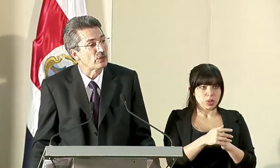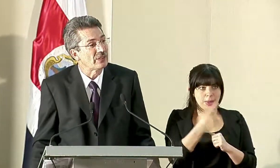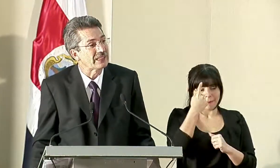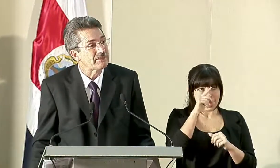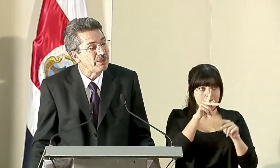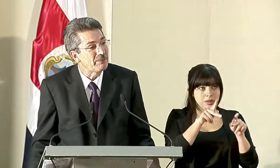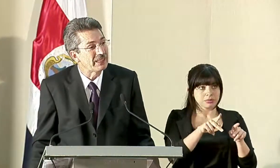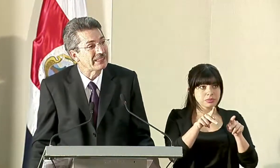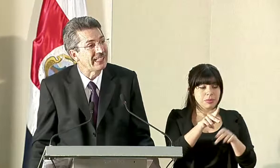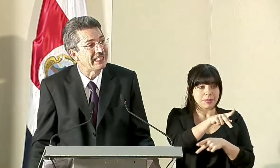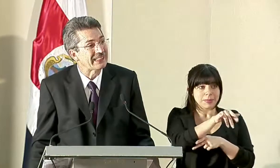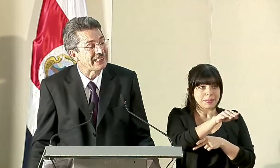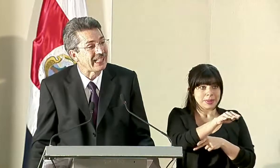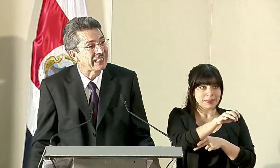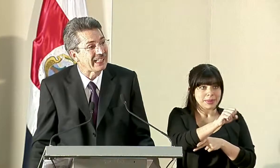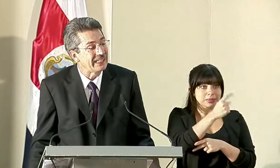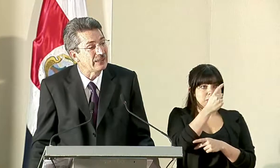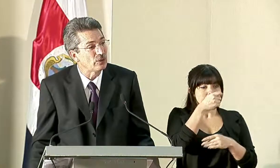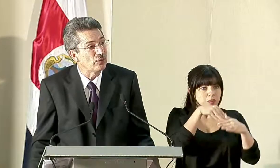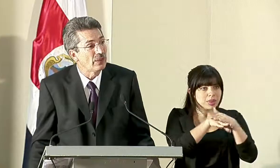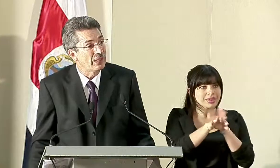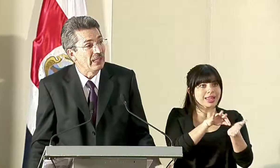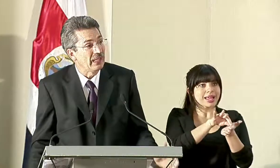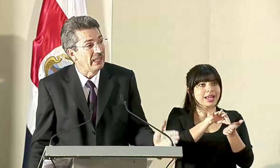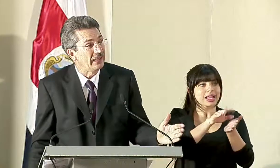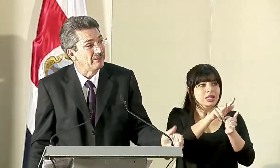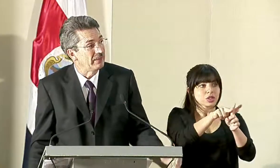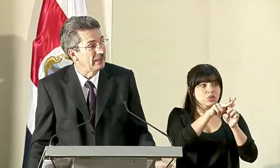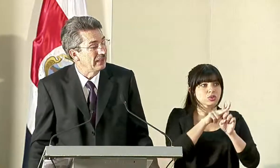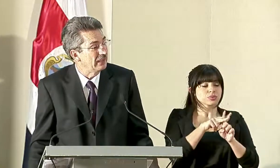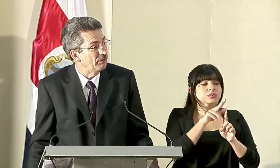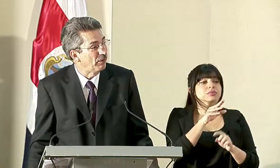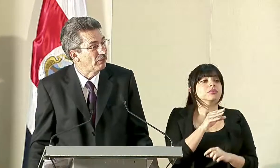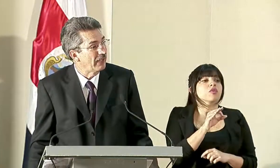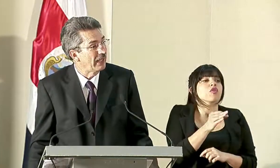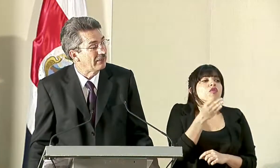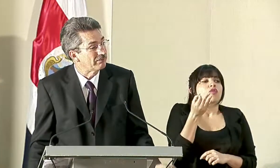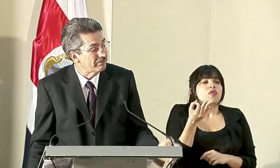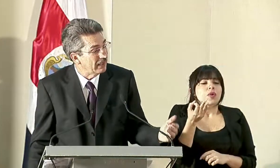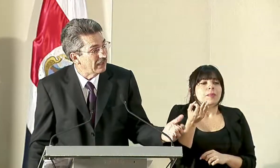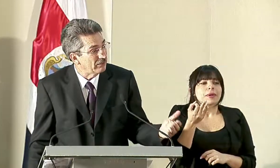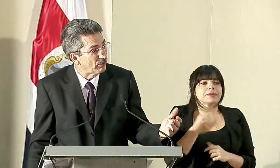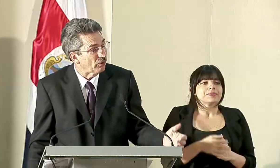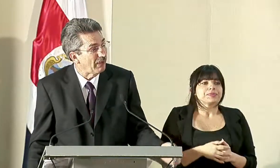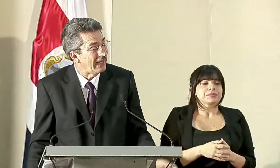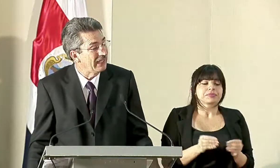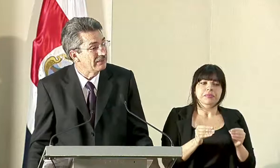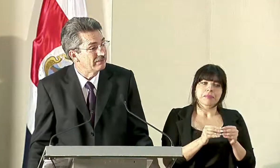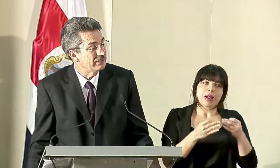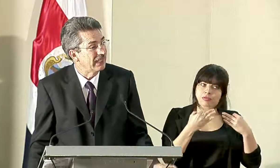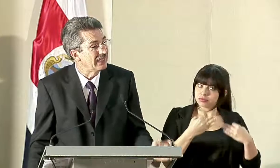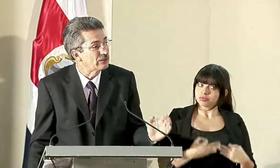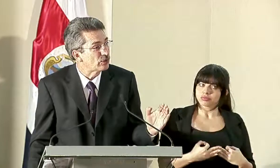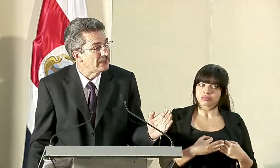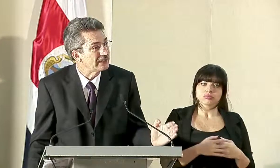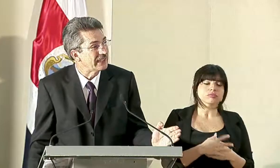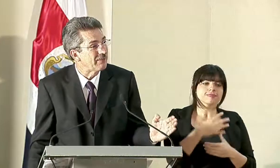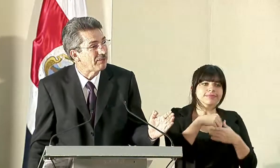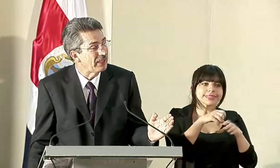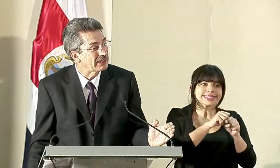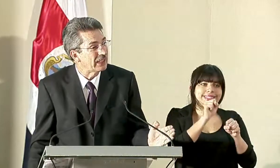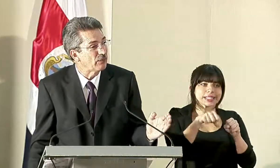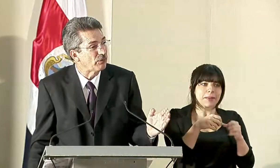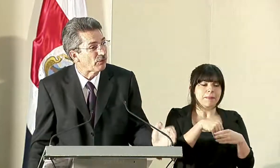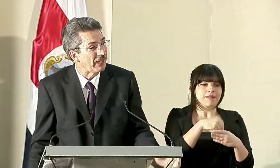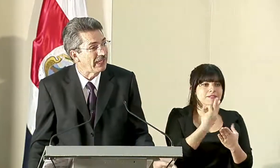a los que son las pymes de ingresar a crédito de forma formal, ya dentro del